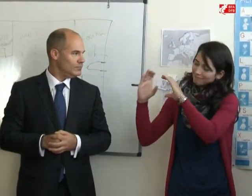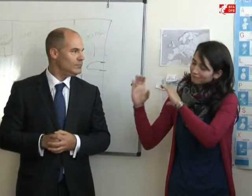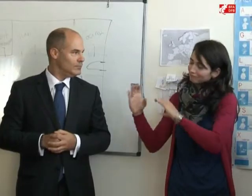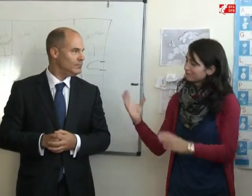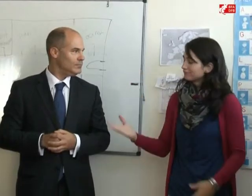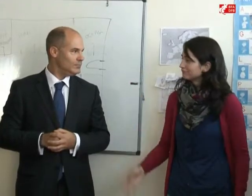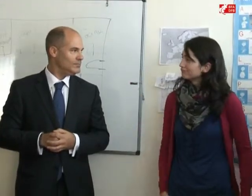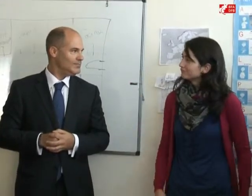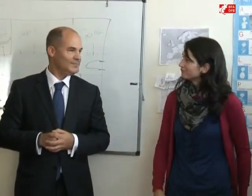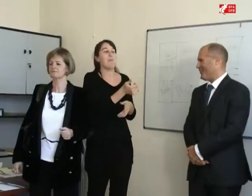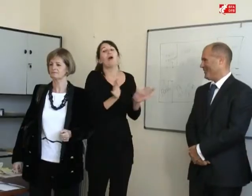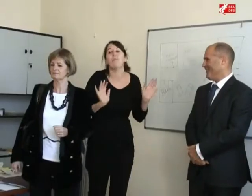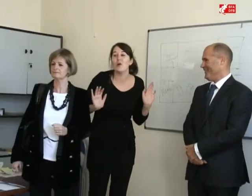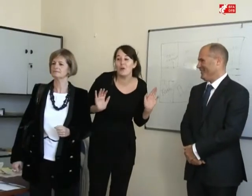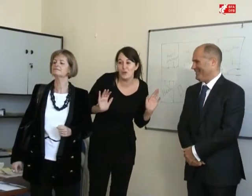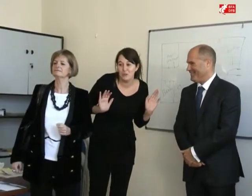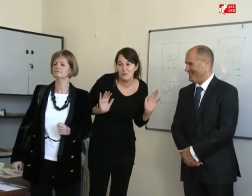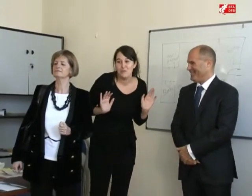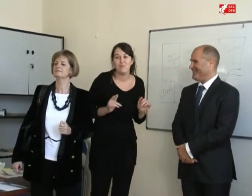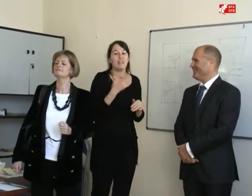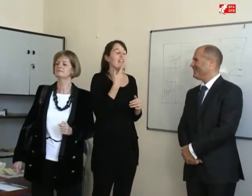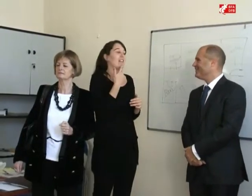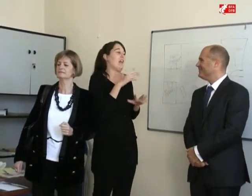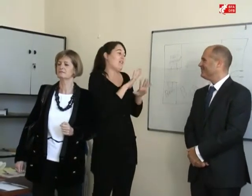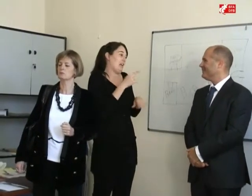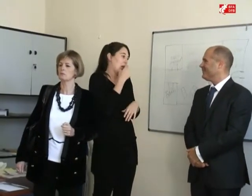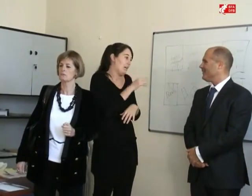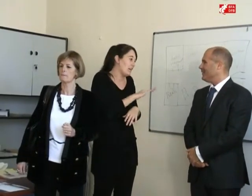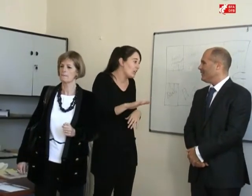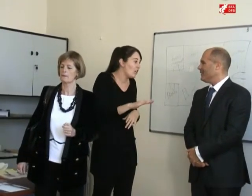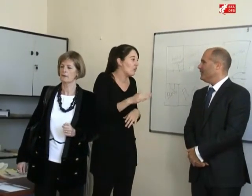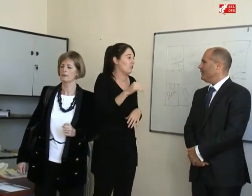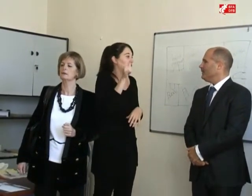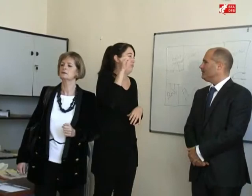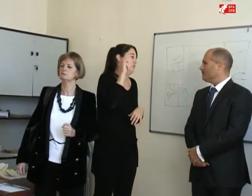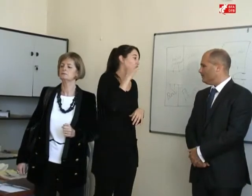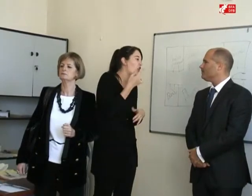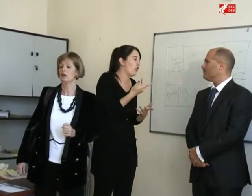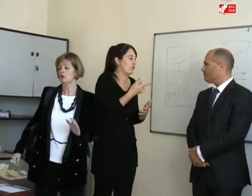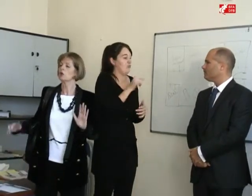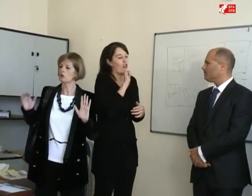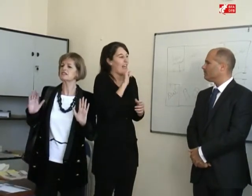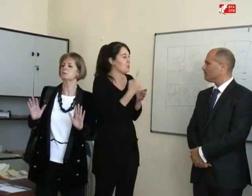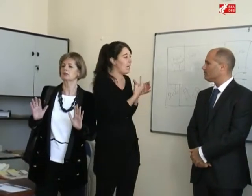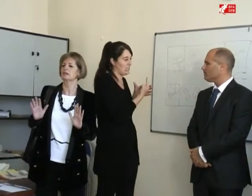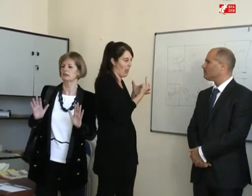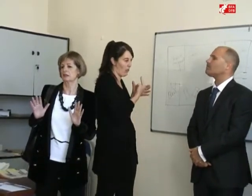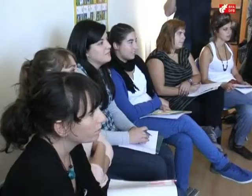de signos. Poco a poco, ¿no? A los niños y niñas, pues para que no estén aislados y para pues, yo creo que es importante, sí, Muriel,